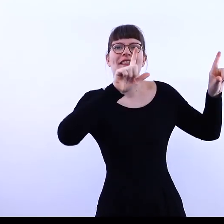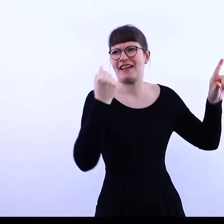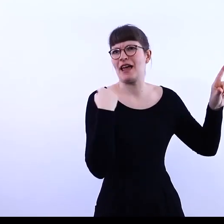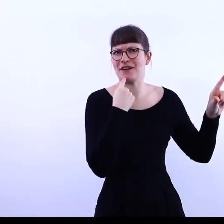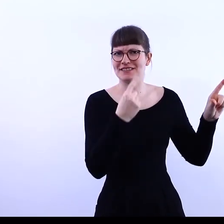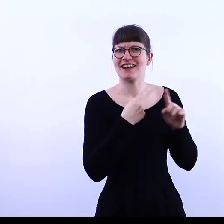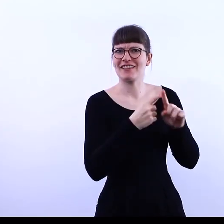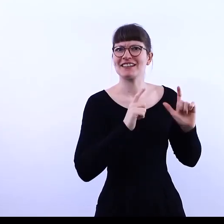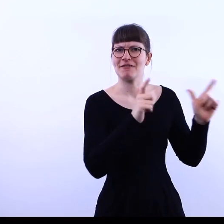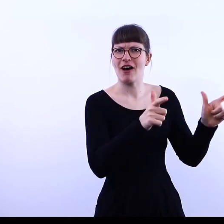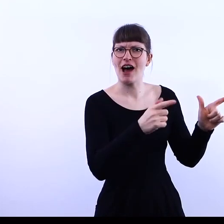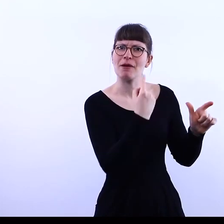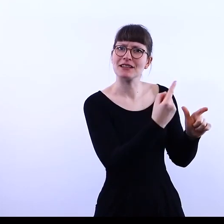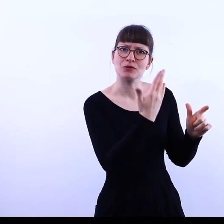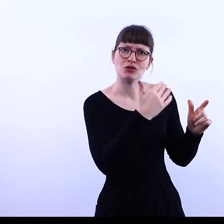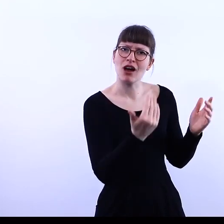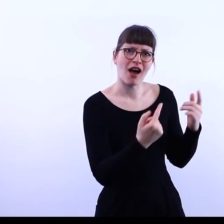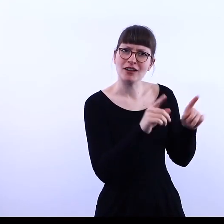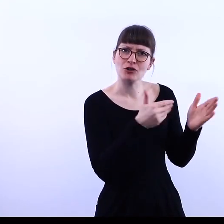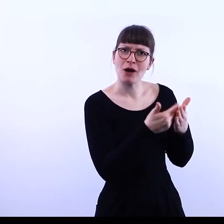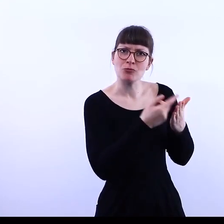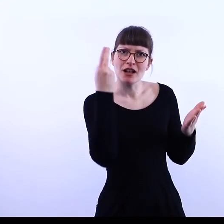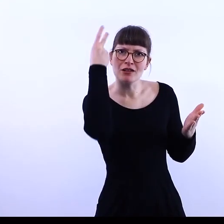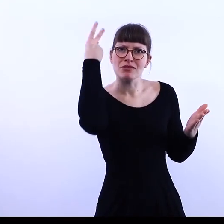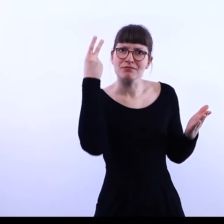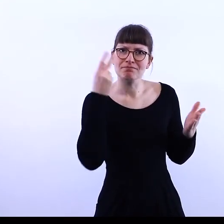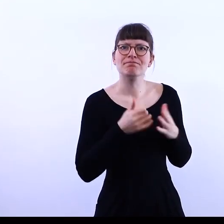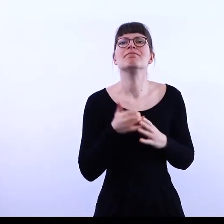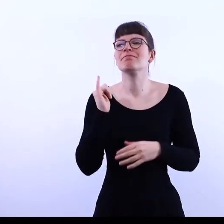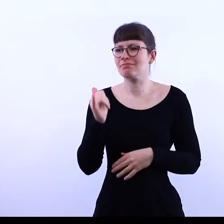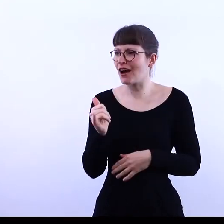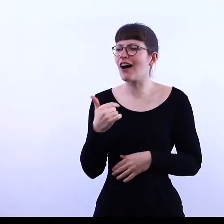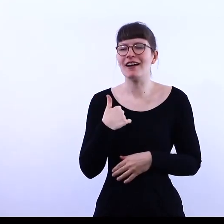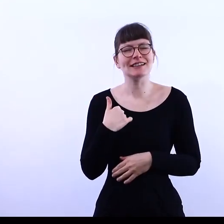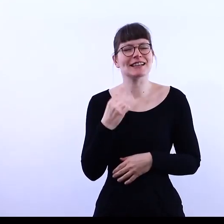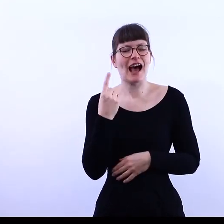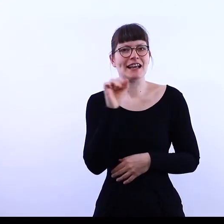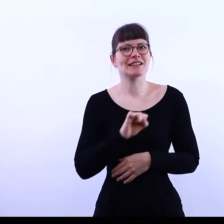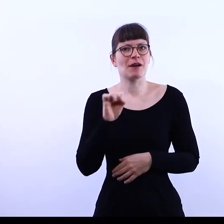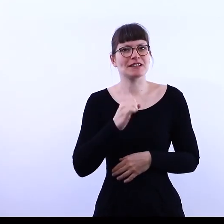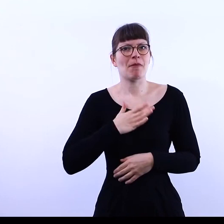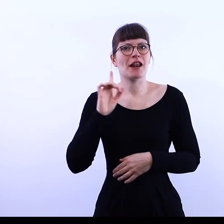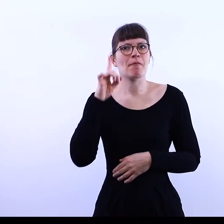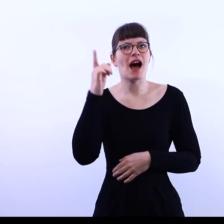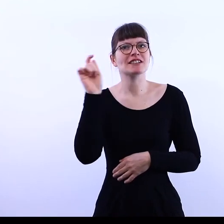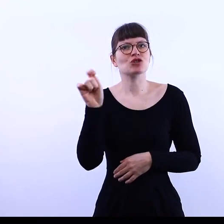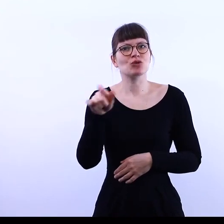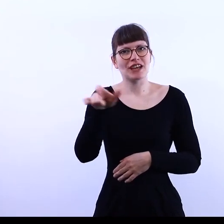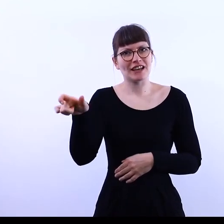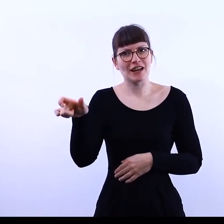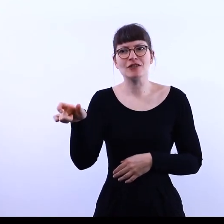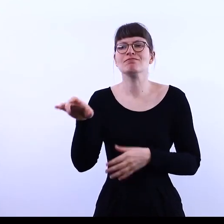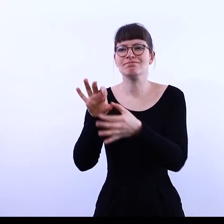wir schon, aber vielleicht fällt Ihnen ja selber noch was ein. Ja, also tatsächlich habe ich mich ein Semester lang mit meinen Masterstudierenden der künstlichen